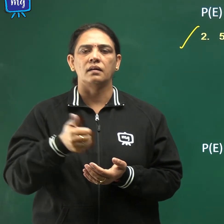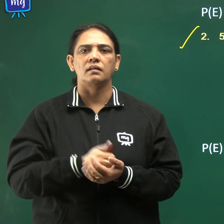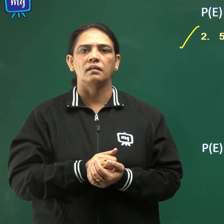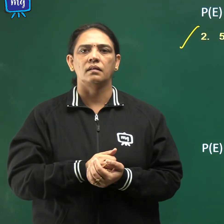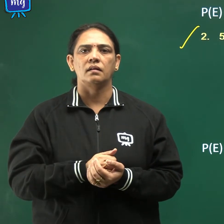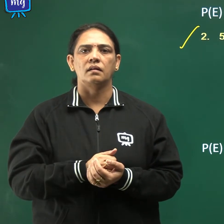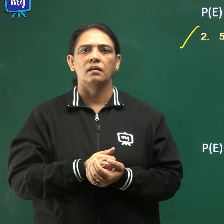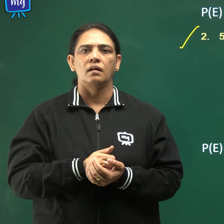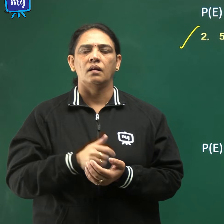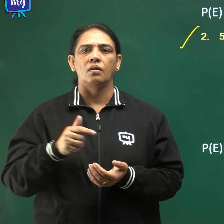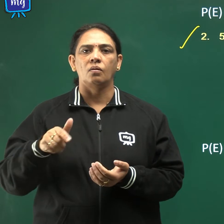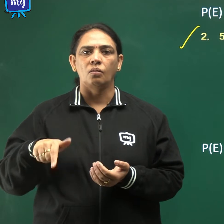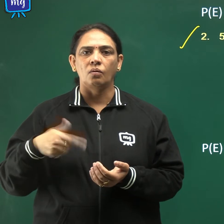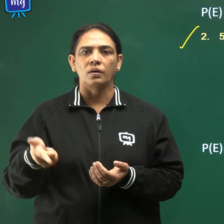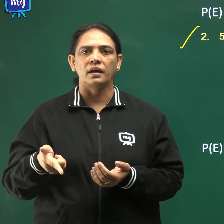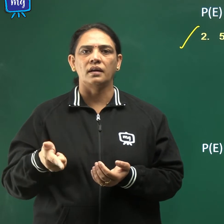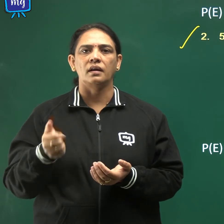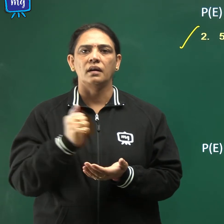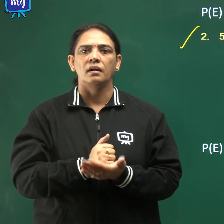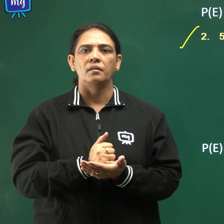में होने की प्रायिकता